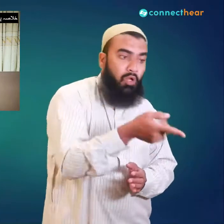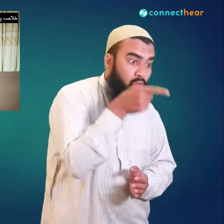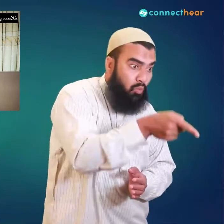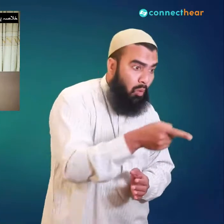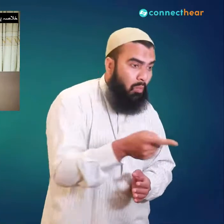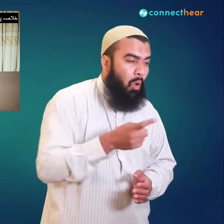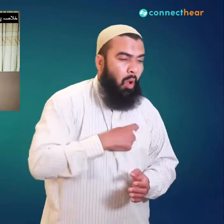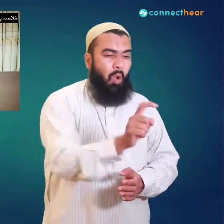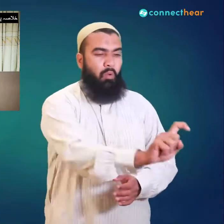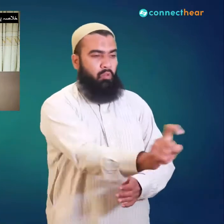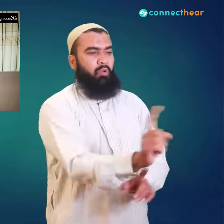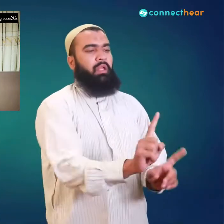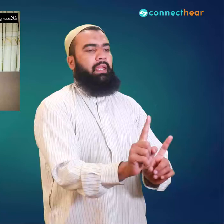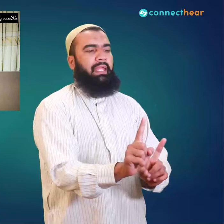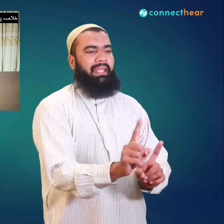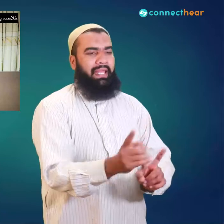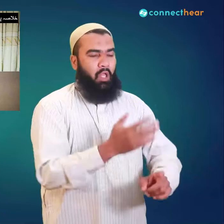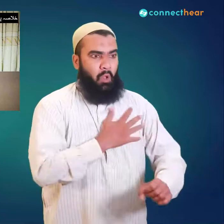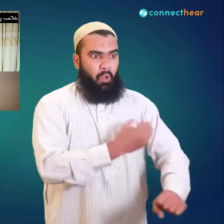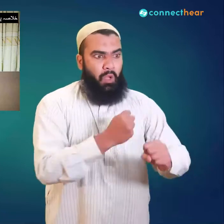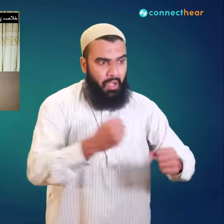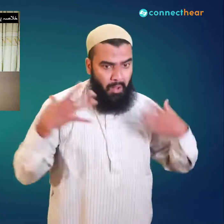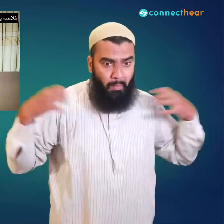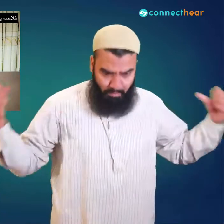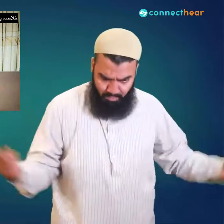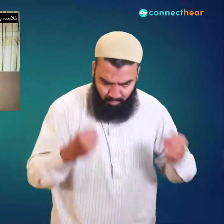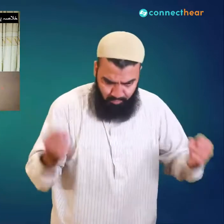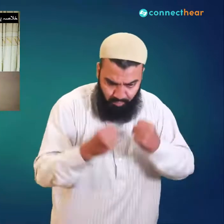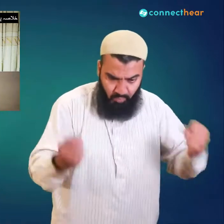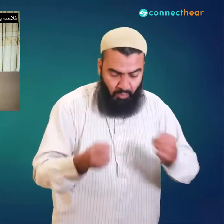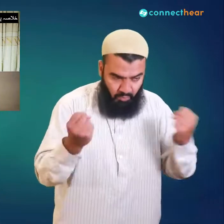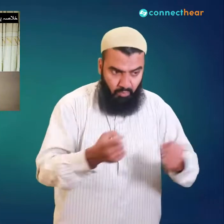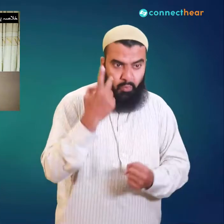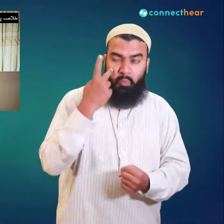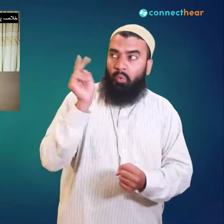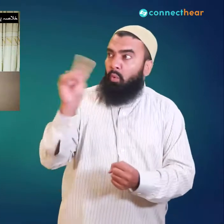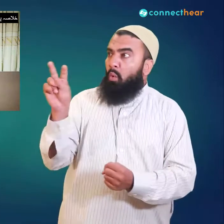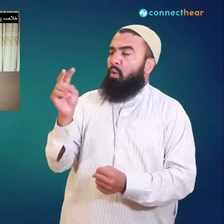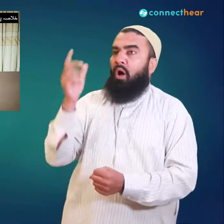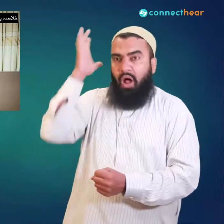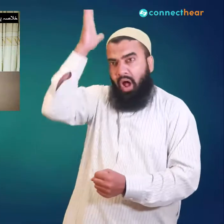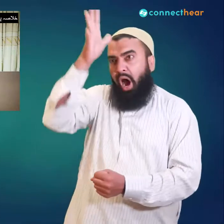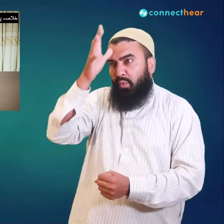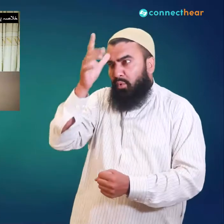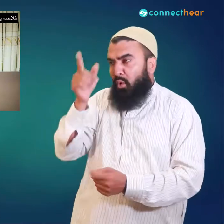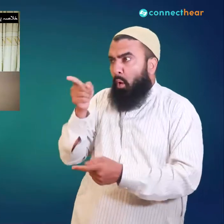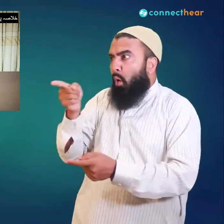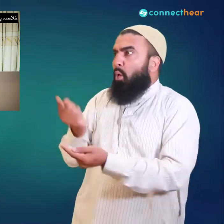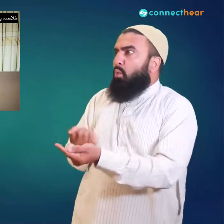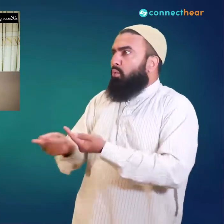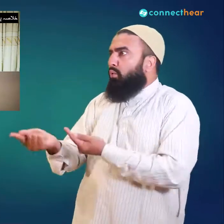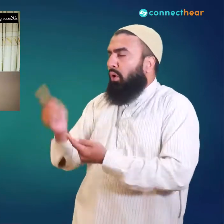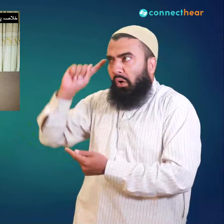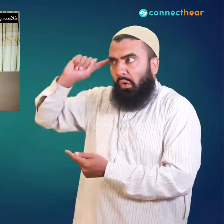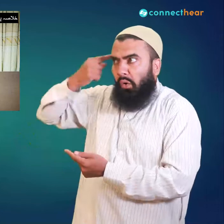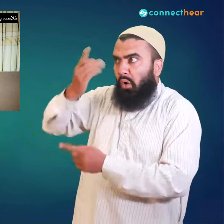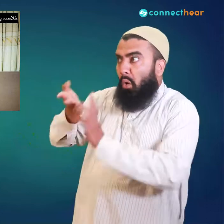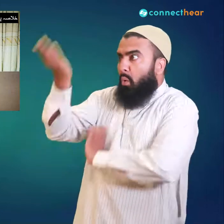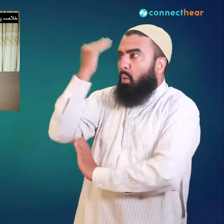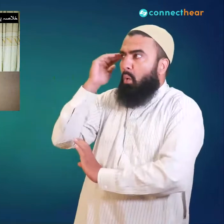قوہ، لفظ قوت استعمال فرمایا، اور یہ مفسرین یہ فرماتے ہیں کہ یہ ہر دور